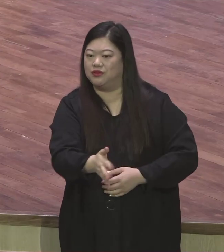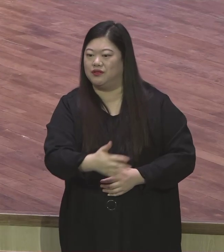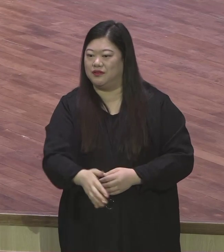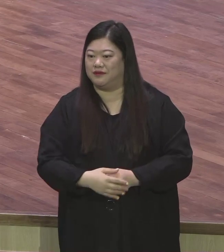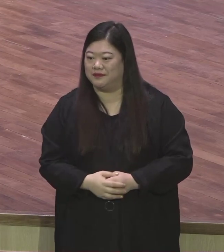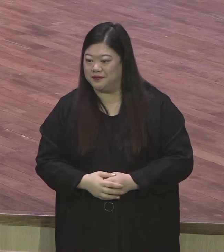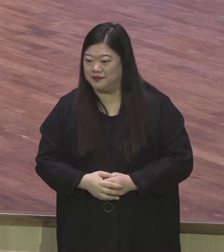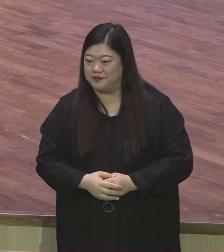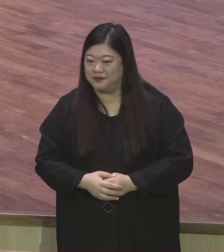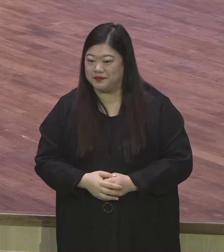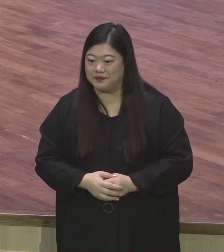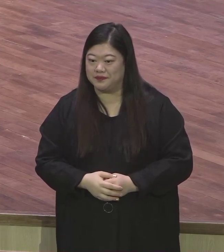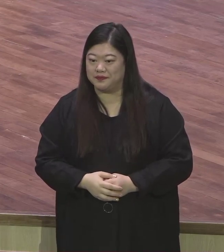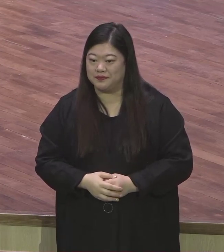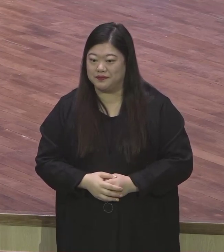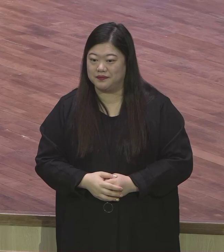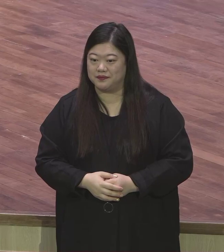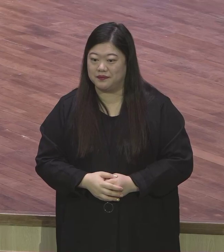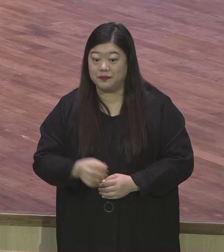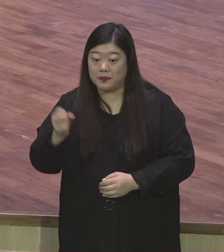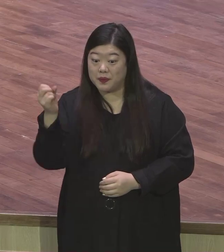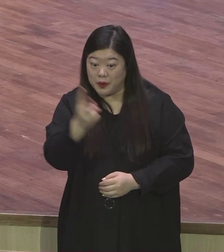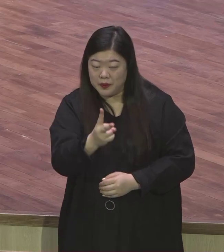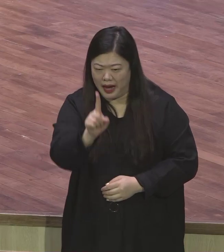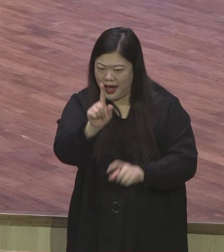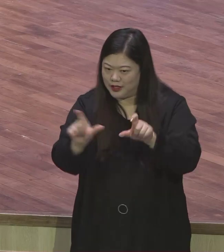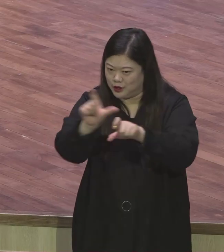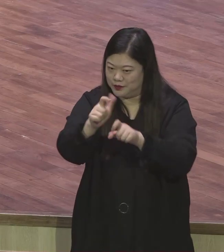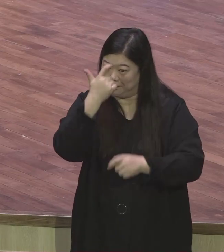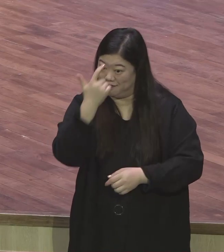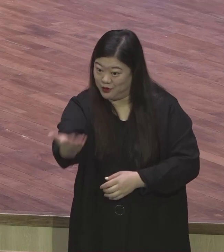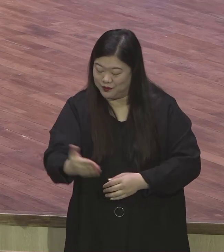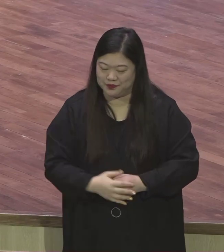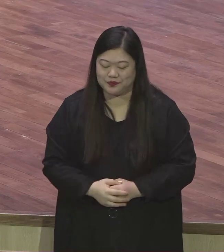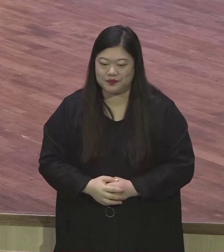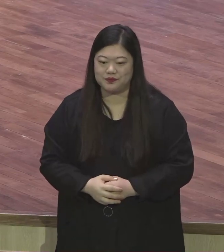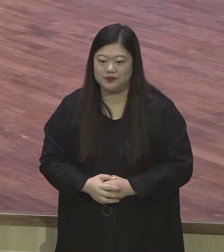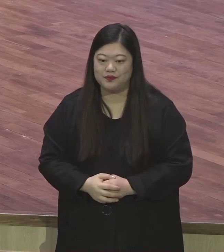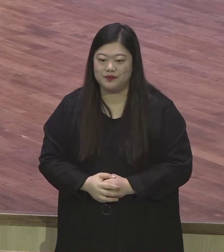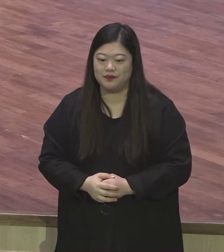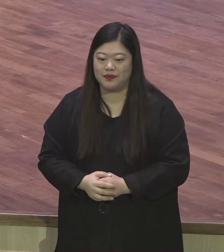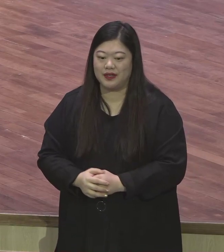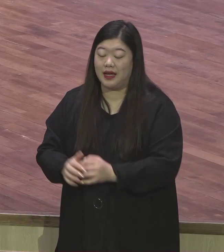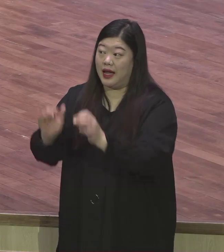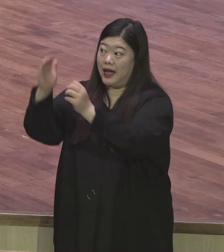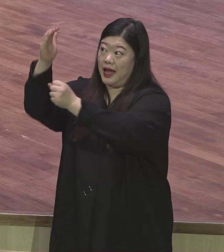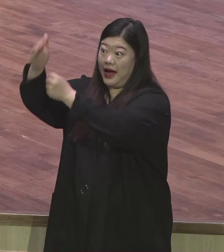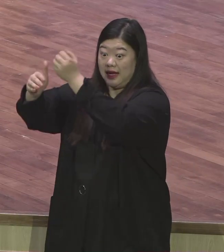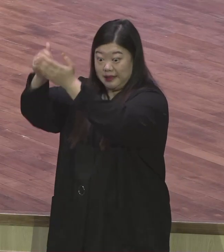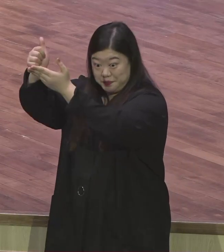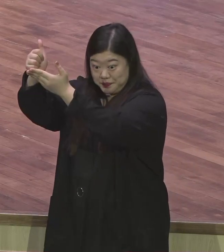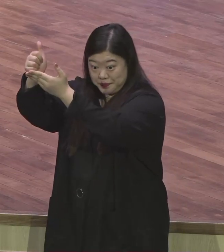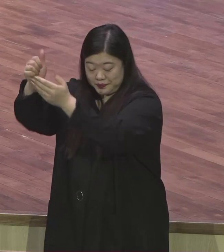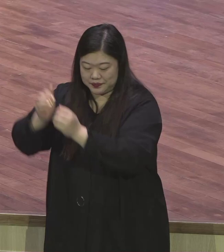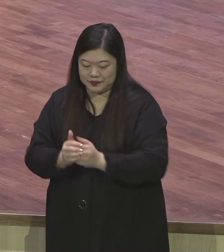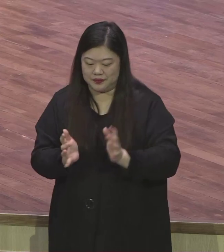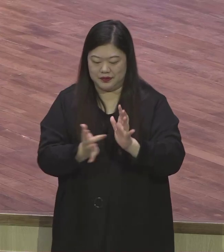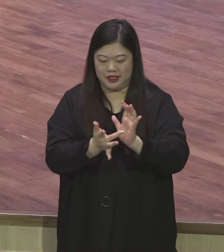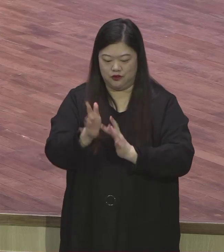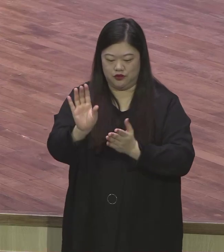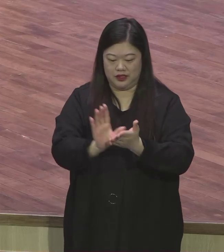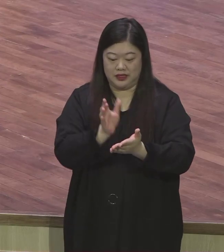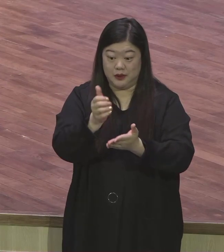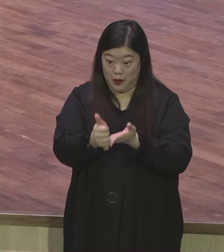결론입니다. 한 가지 더 우리가 생각해 봅시다. 하나님께서 독생자 예수 그리스도를